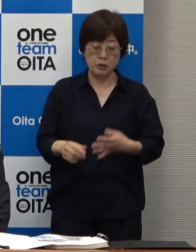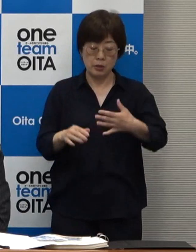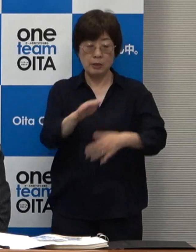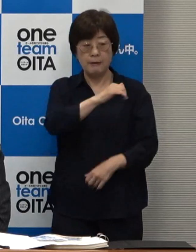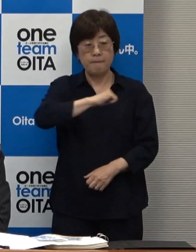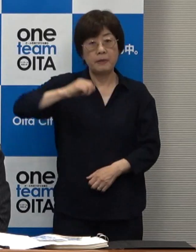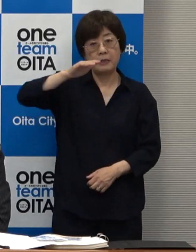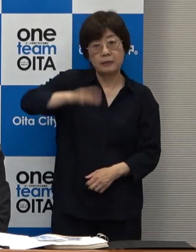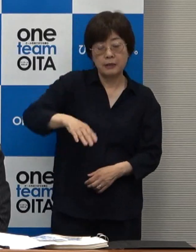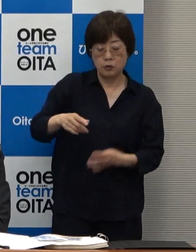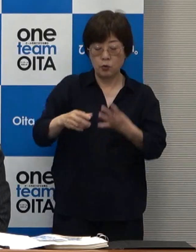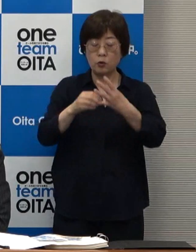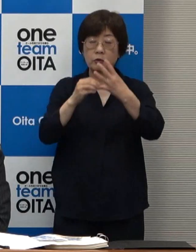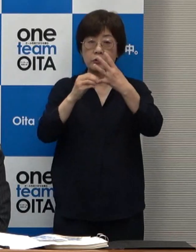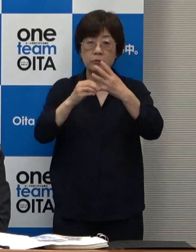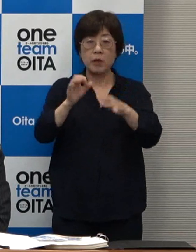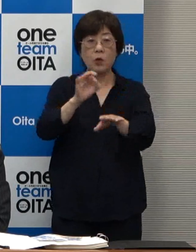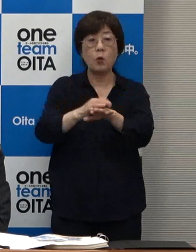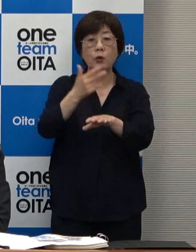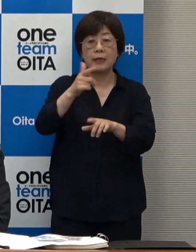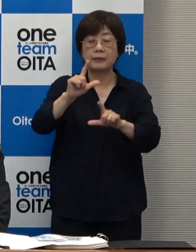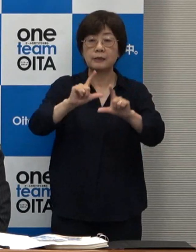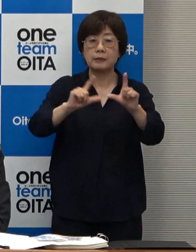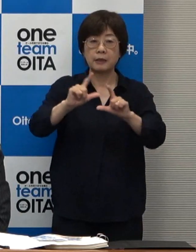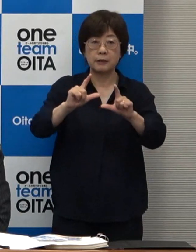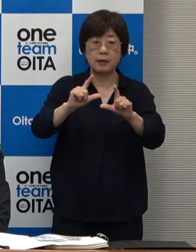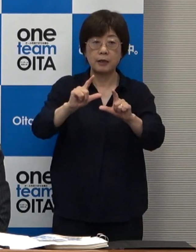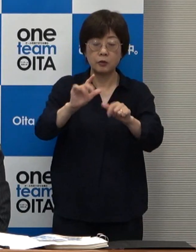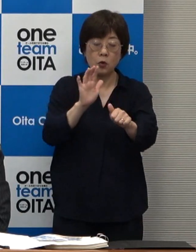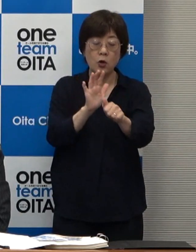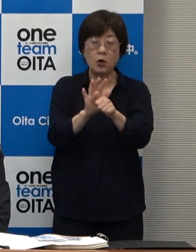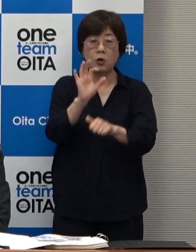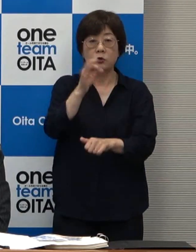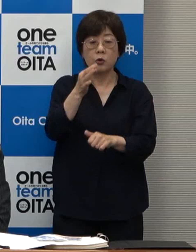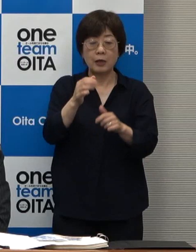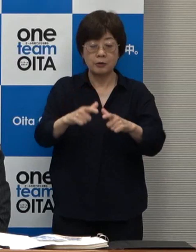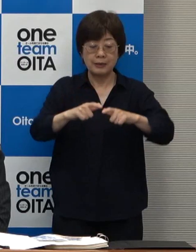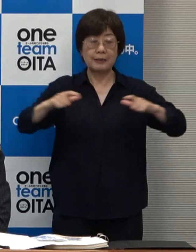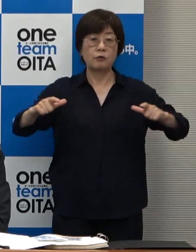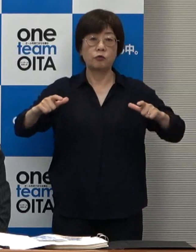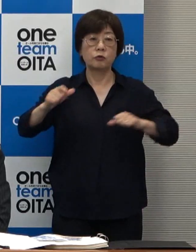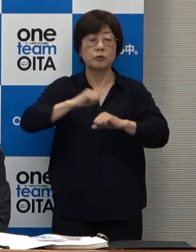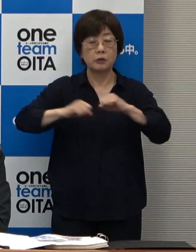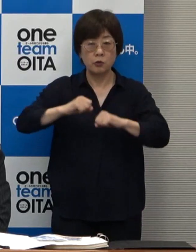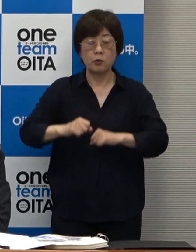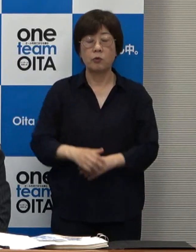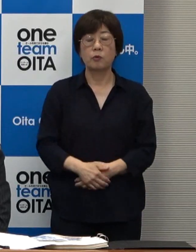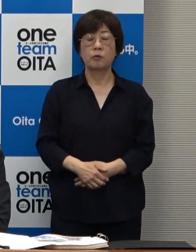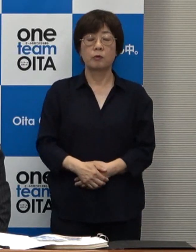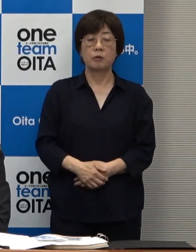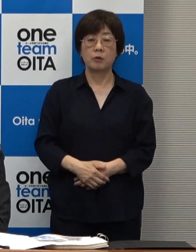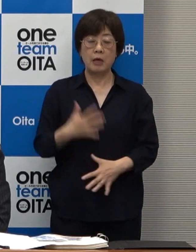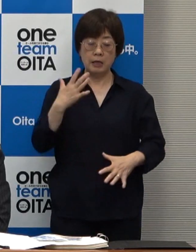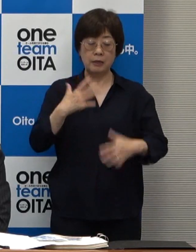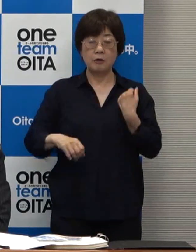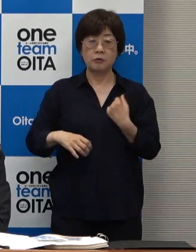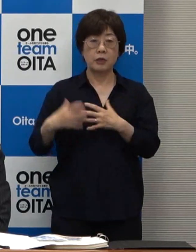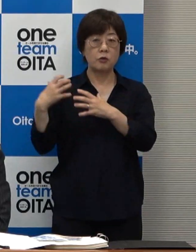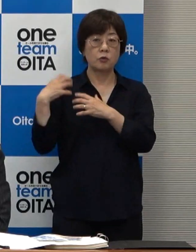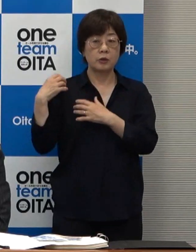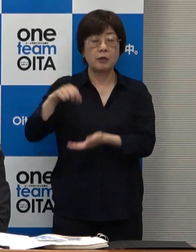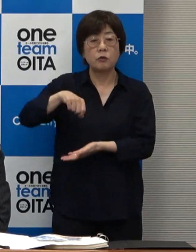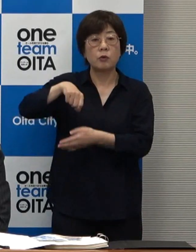は大分市型の奨学金拡充検討事業で、学生の負担軽減